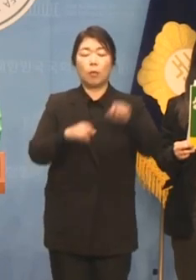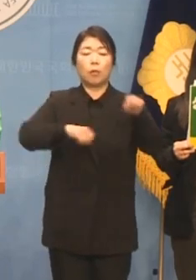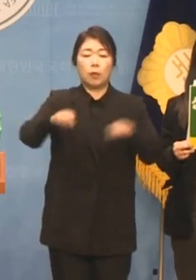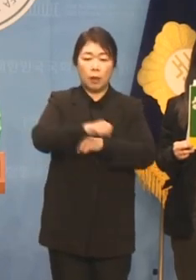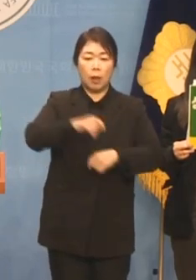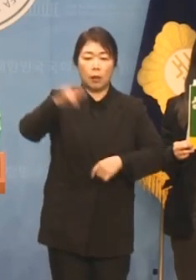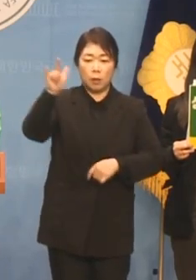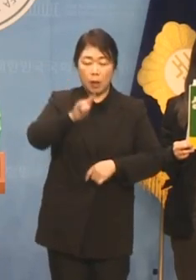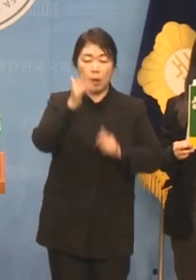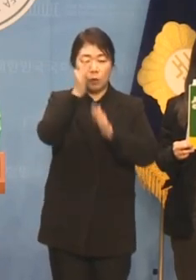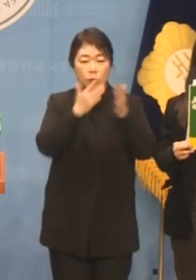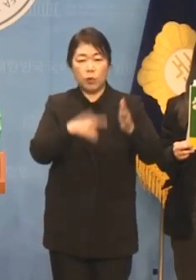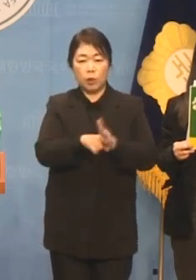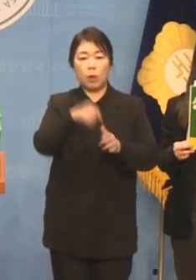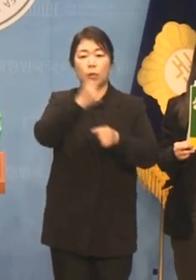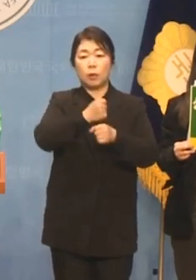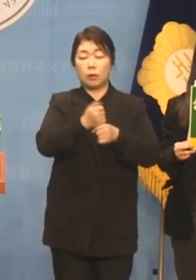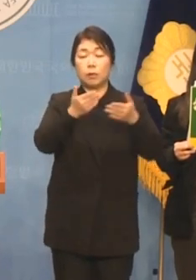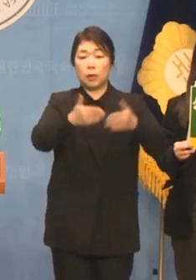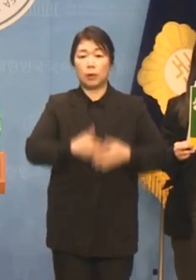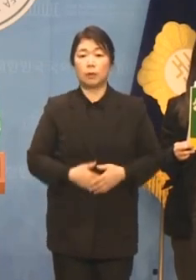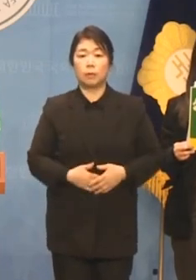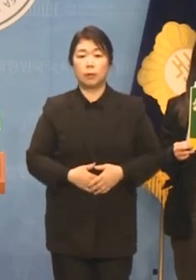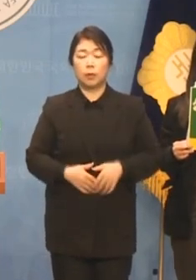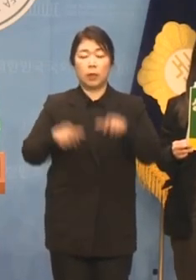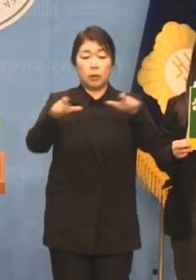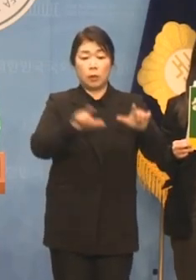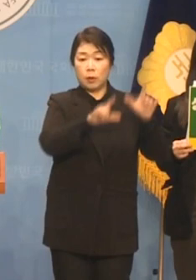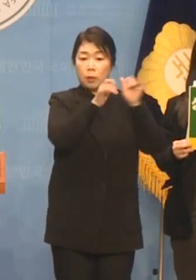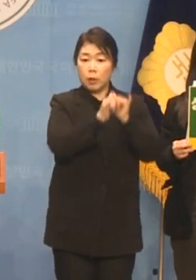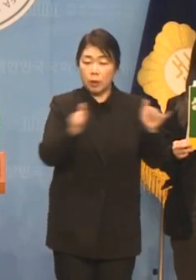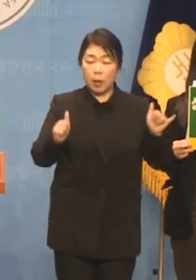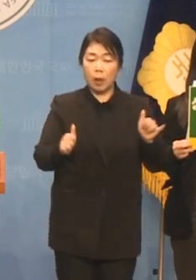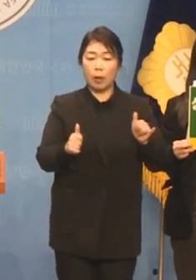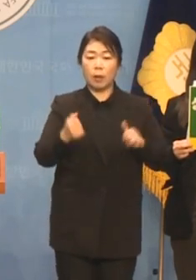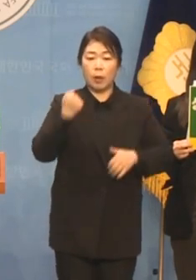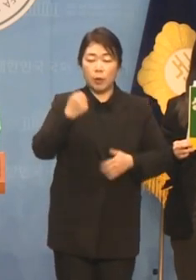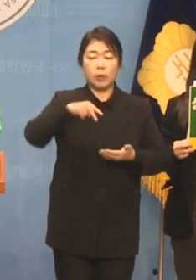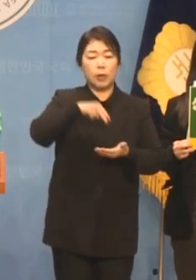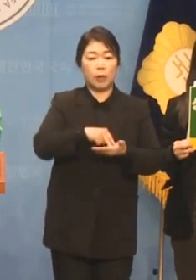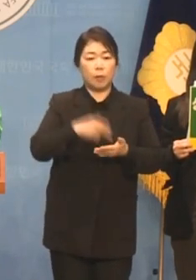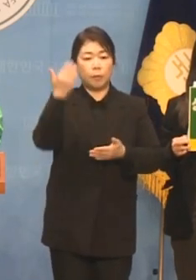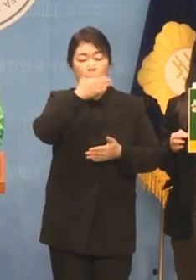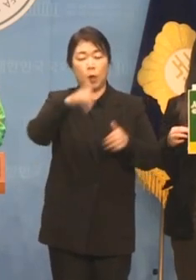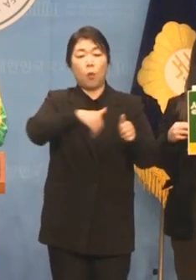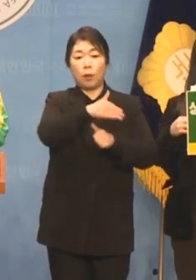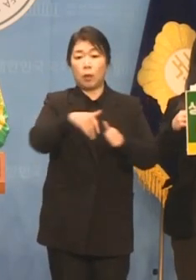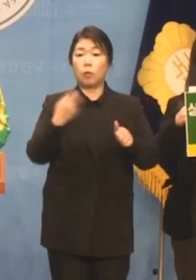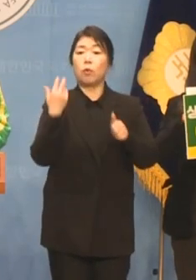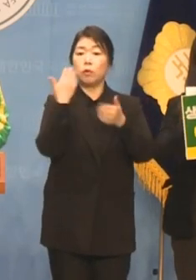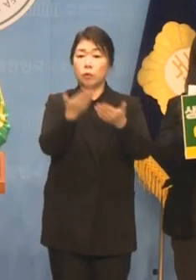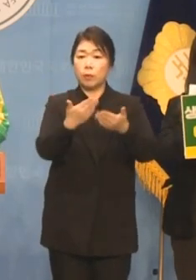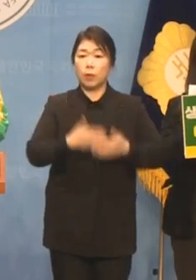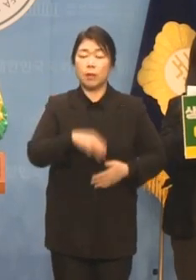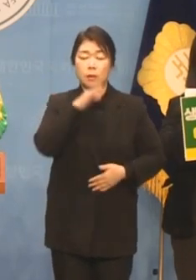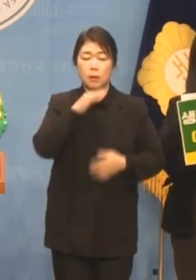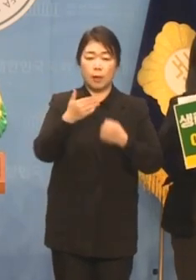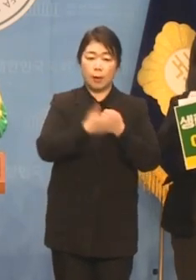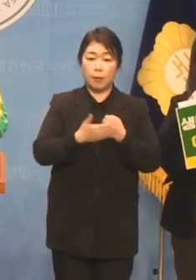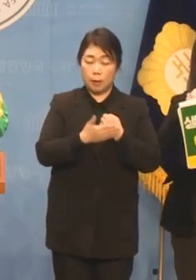공간으로 조성하겠습니다이를 통해 지역민들에게 에너지 자립과 쾌적한 환경이라는 실질적인